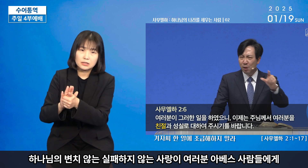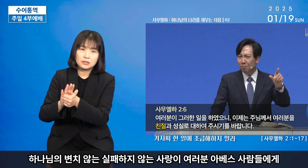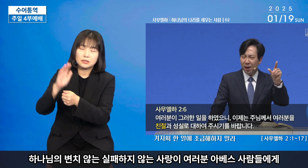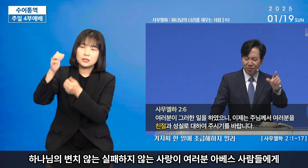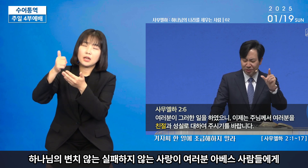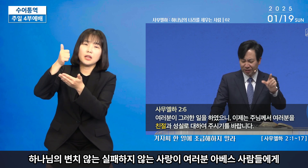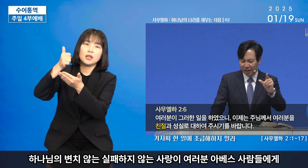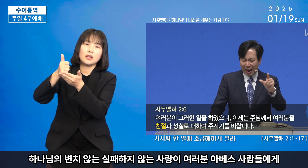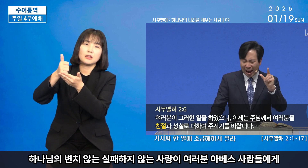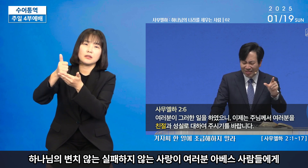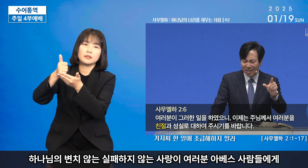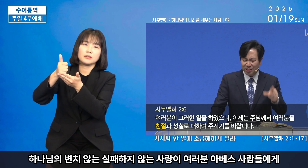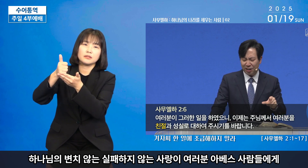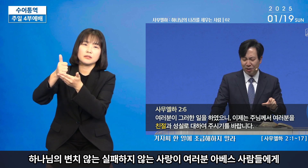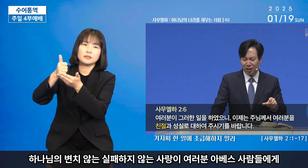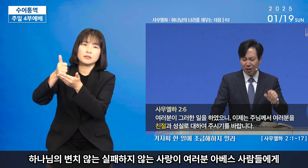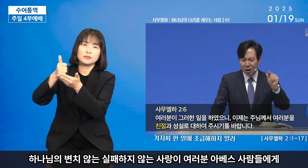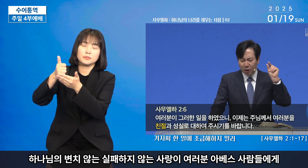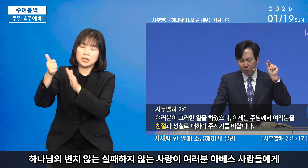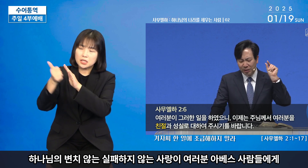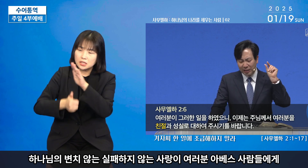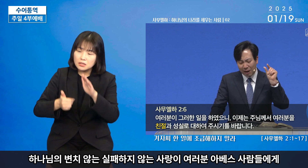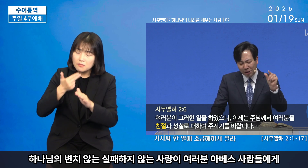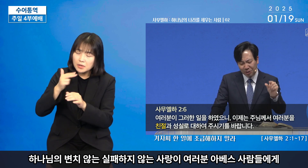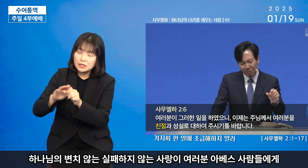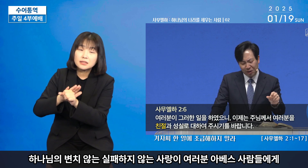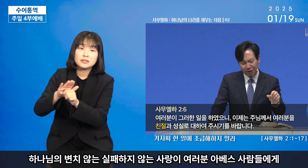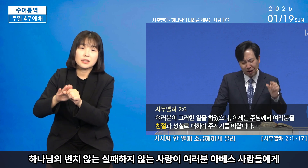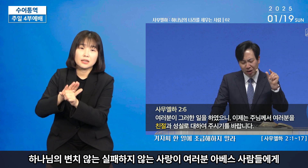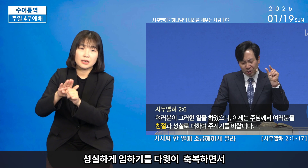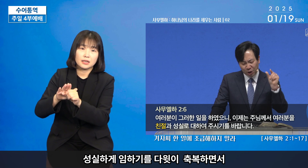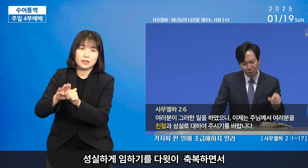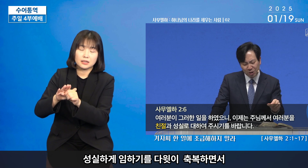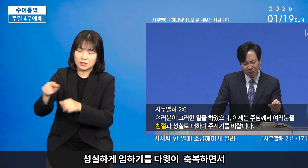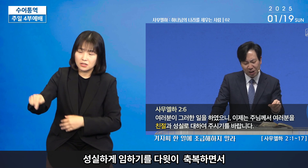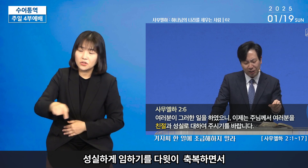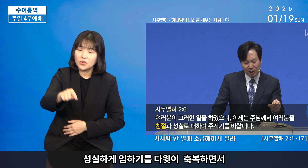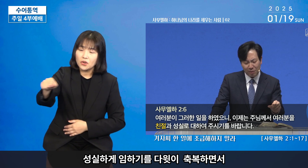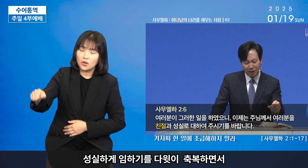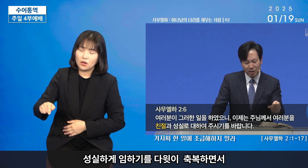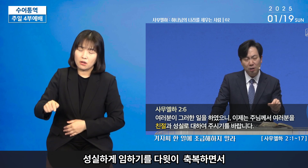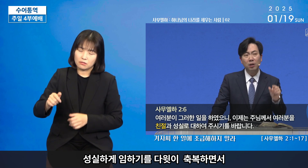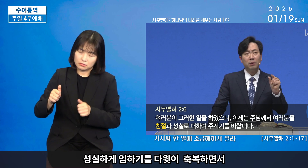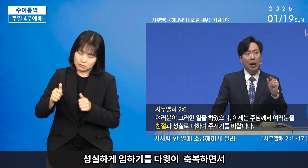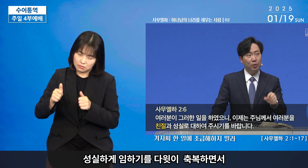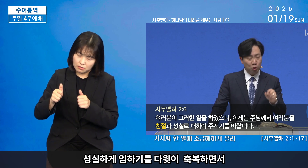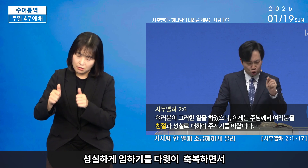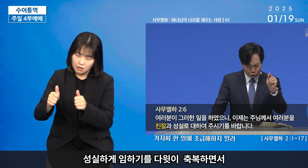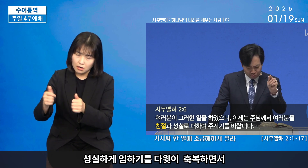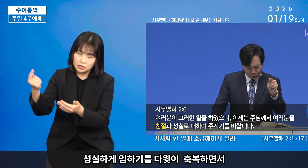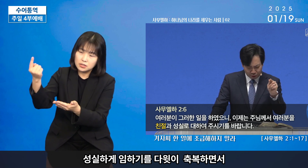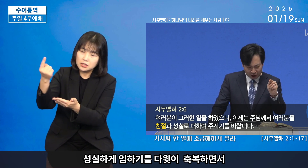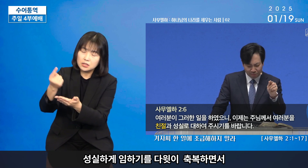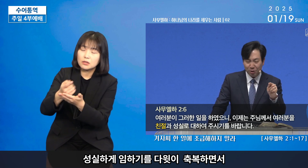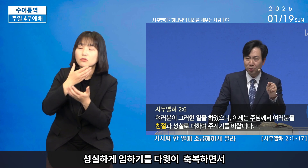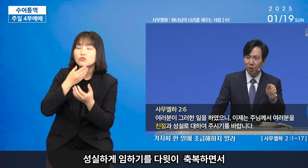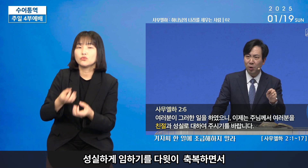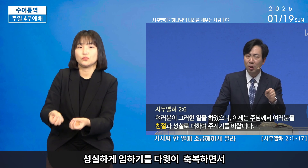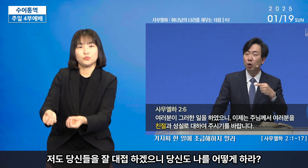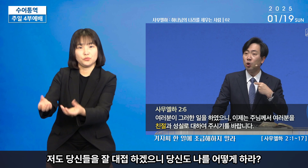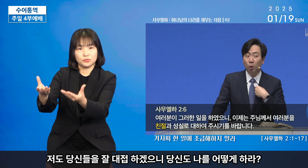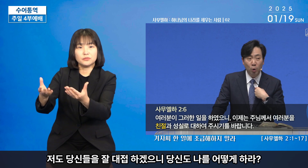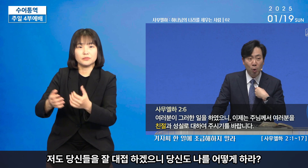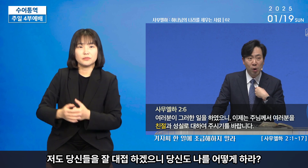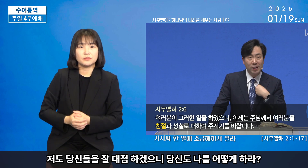않는, 실패하는 않는 사랑이 여러분 야베스 사람들에게 성실하게 임하기를 다윗이